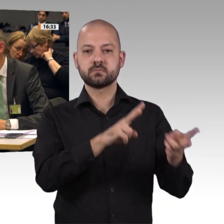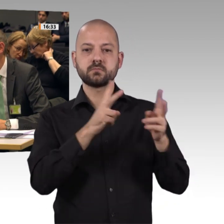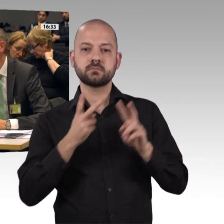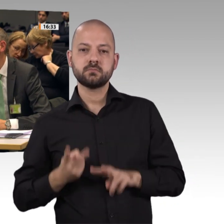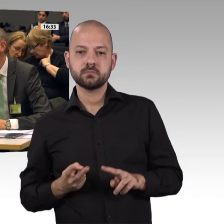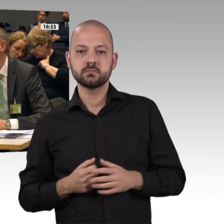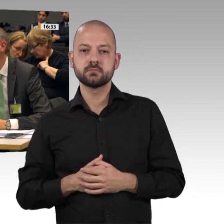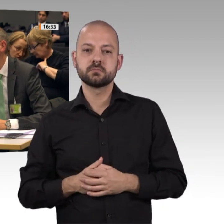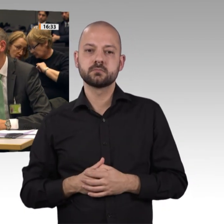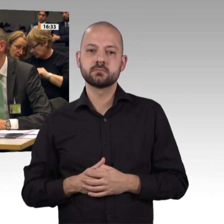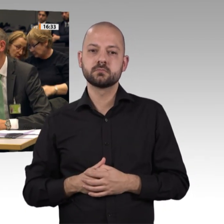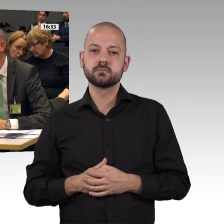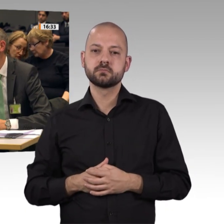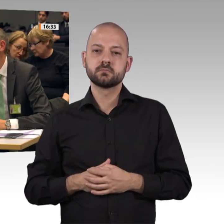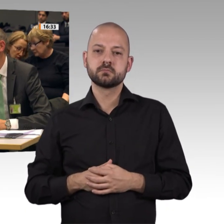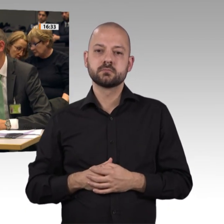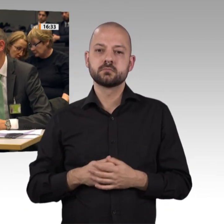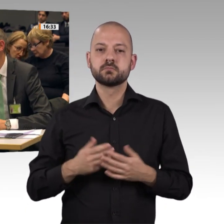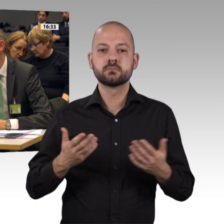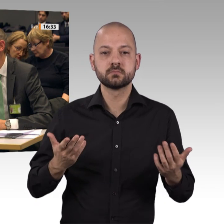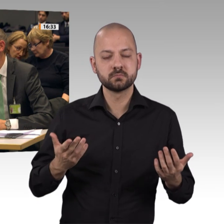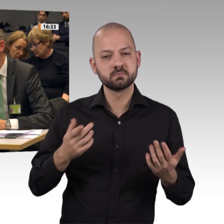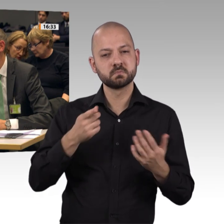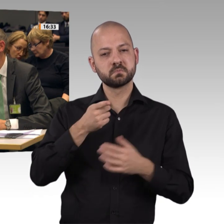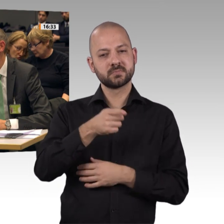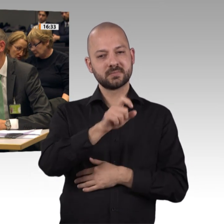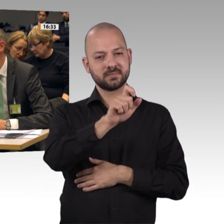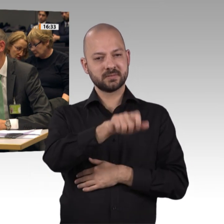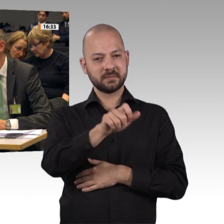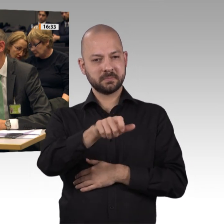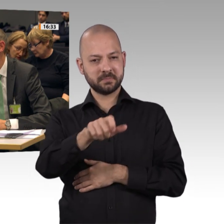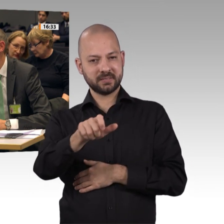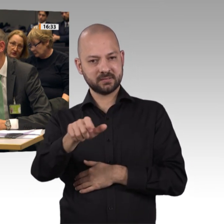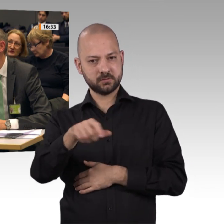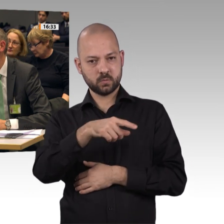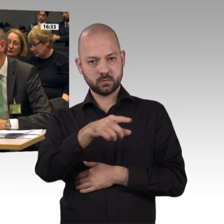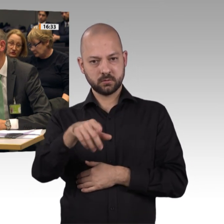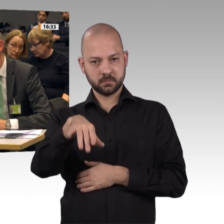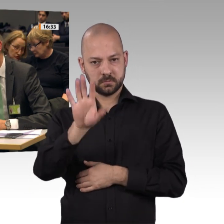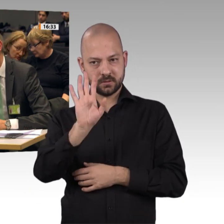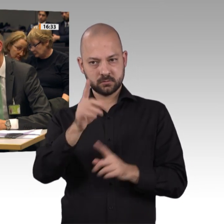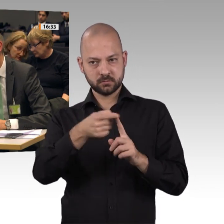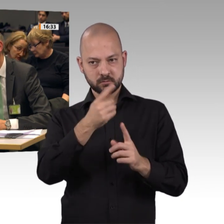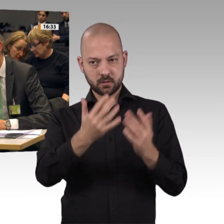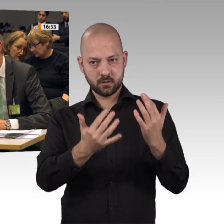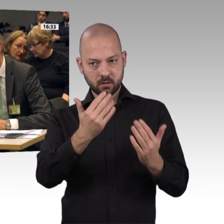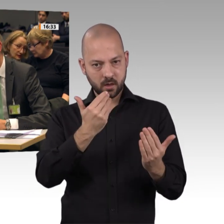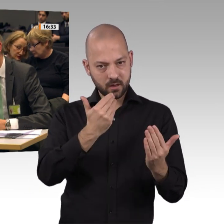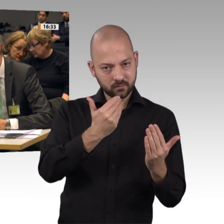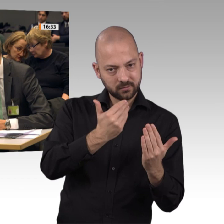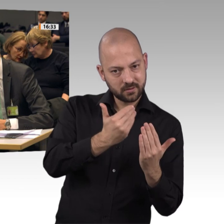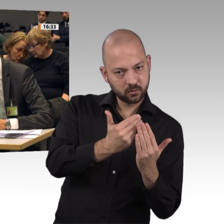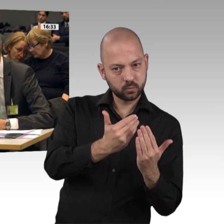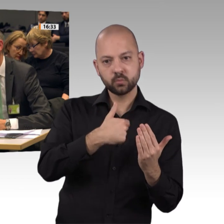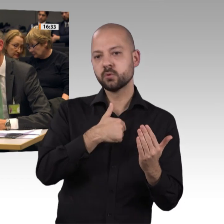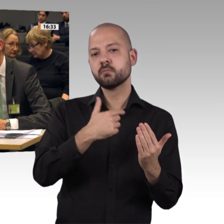zu wählen. Wenn man sieht, wie gering beispielsweise die Hilfe zur Pflege ist im Verhältnis zu den ambulanten Leistungen,